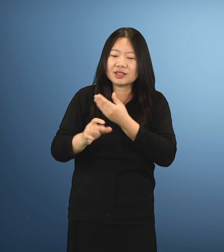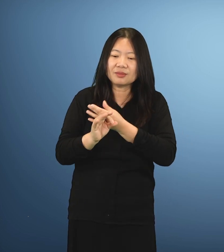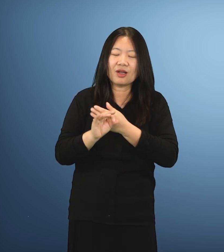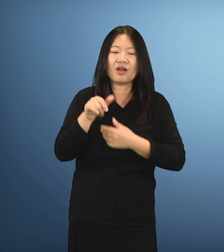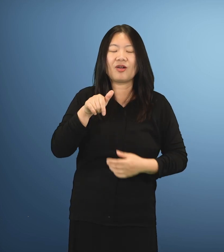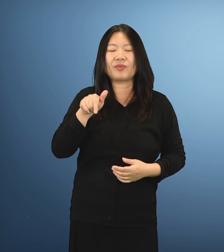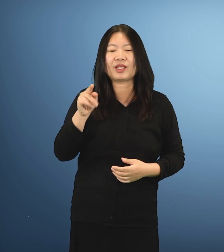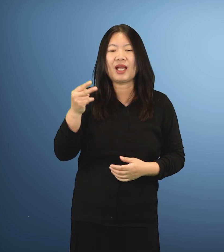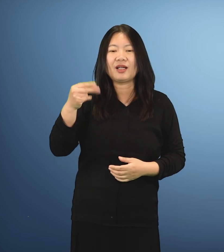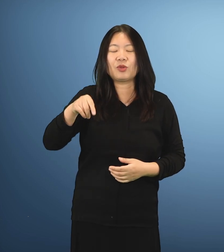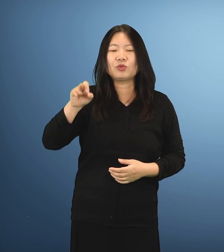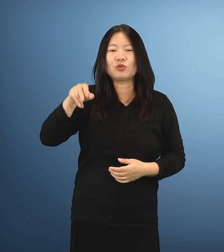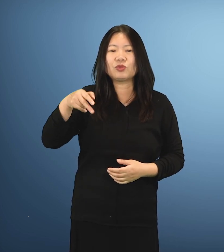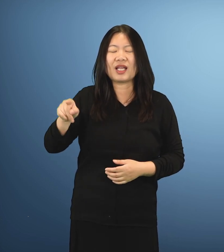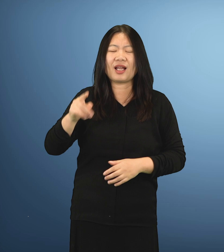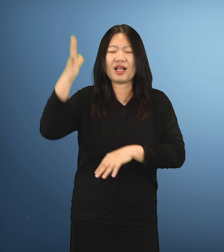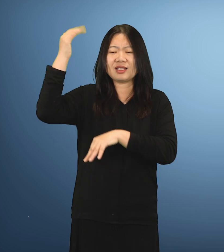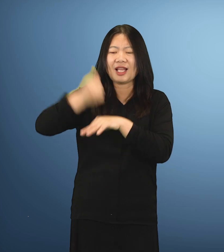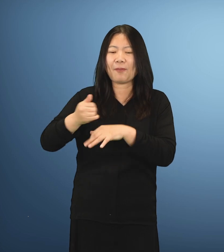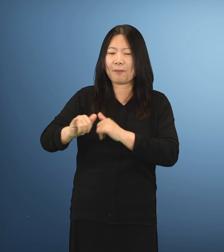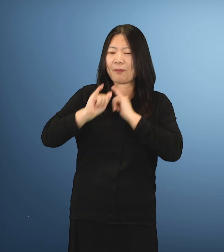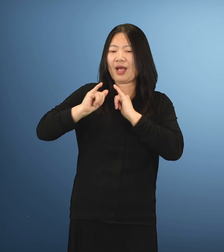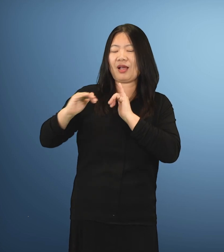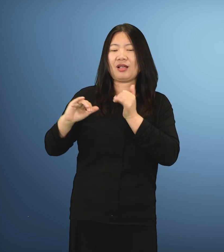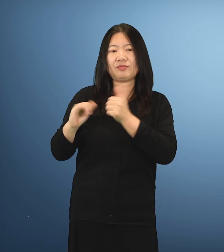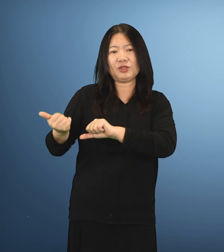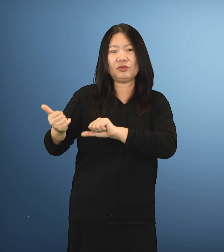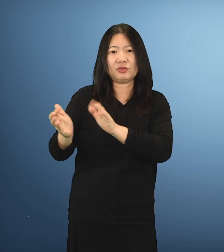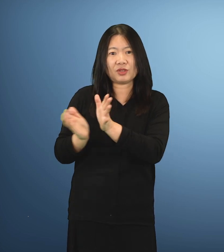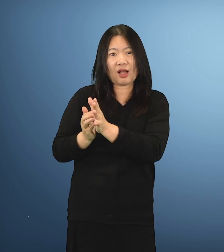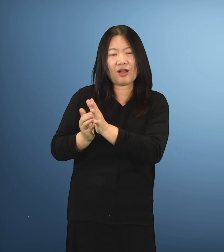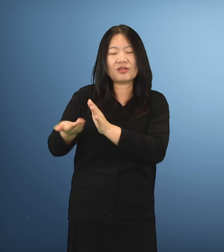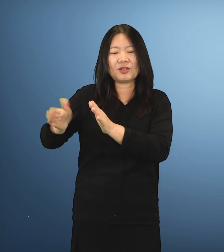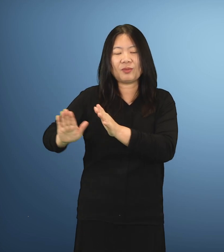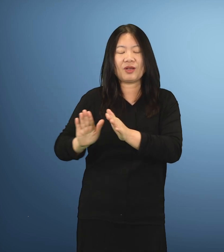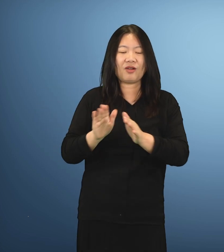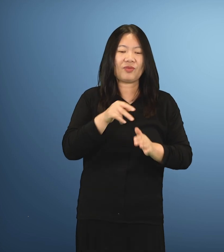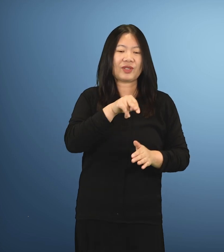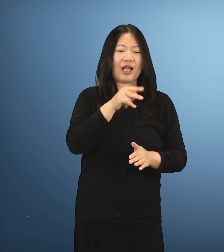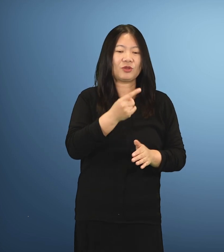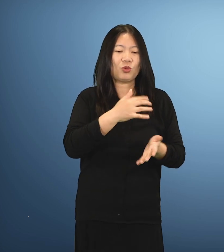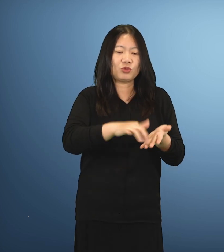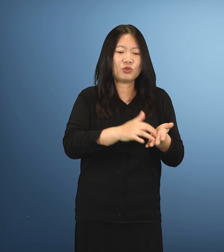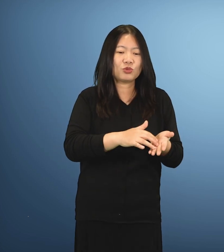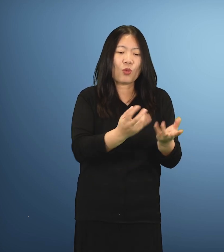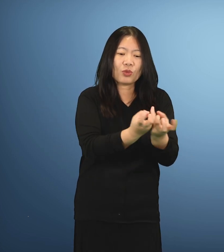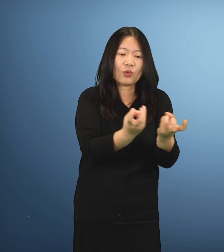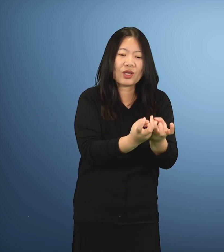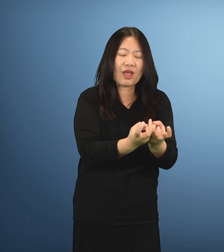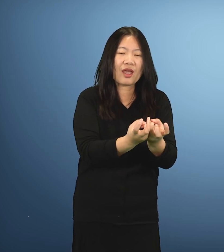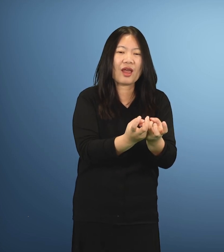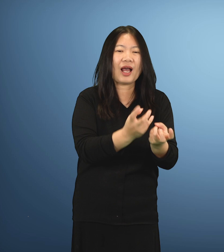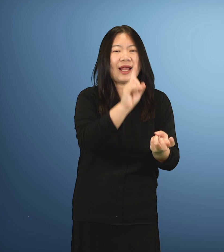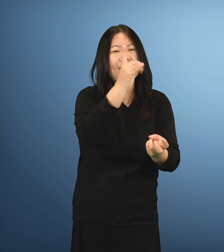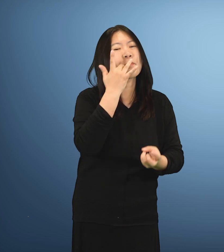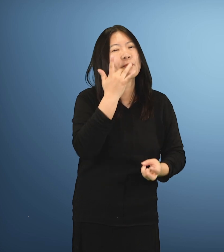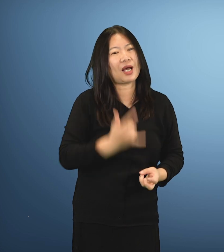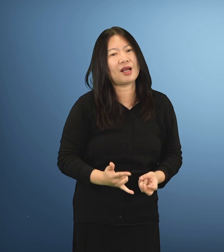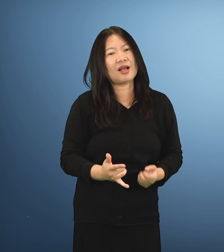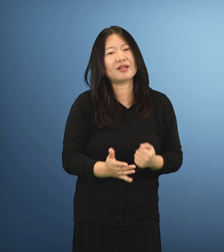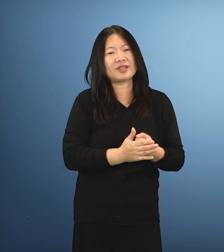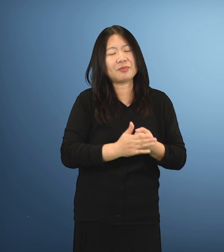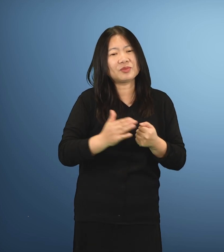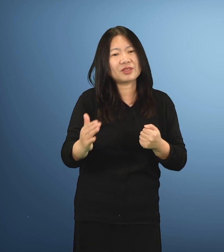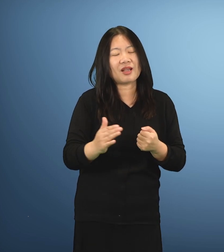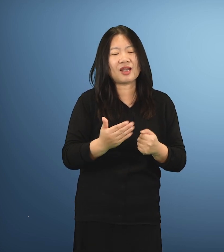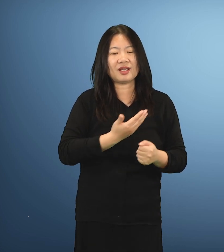나중에 자계를 하잖아요. 그러면 사도의 숫자가 어떻게 됩니까? 결혼이 생겨요.